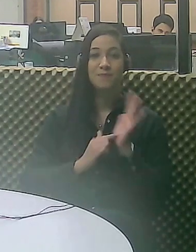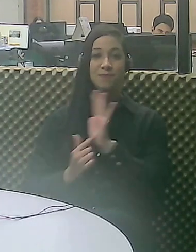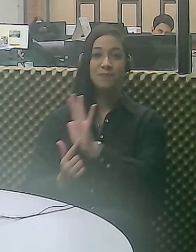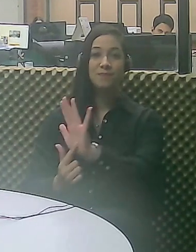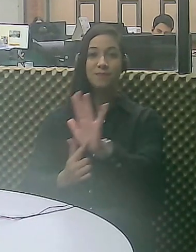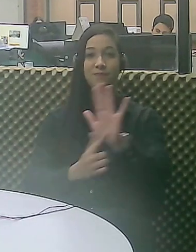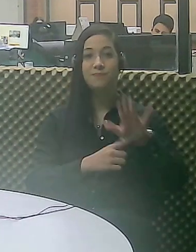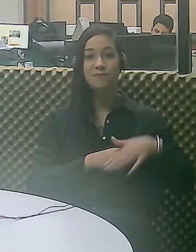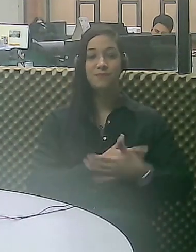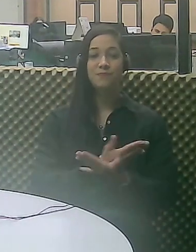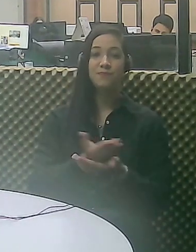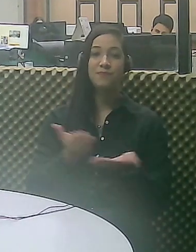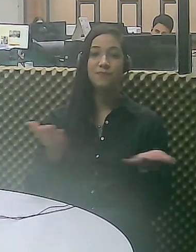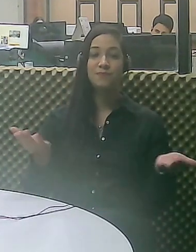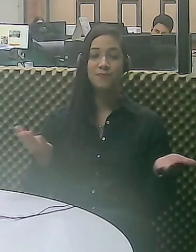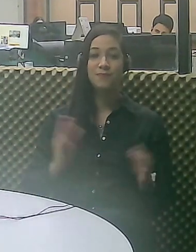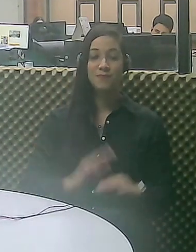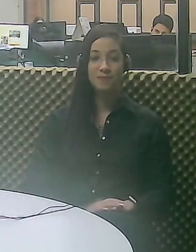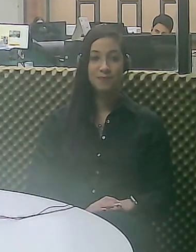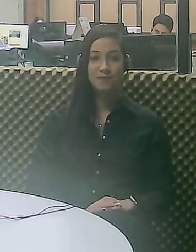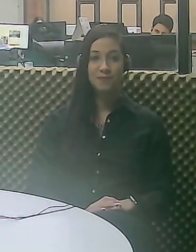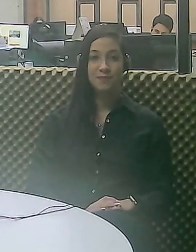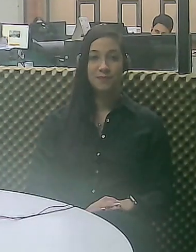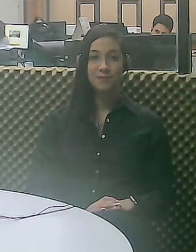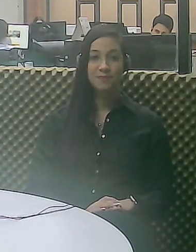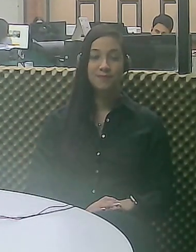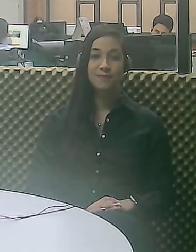Uberlândia no ar pra você.